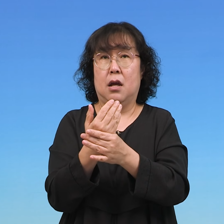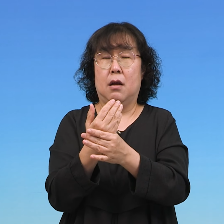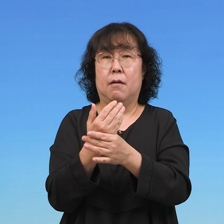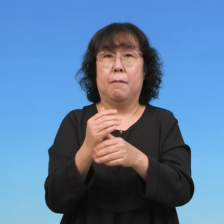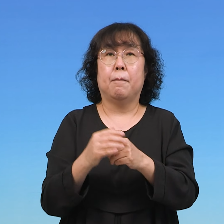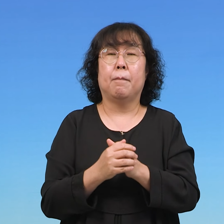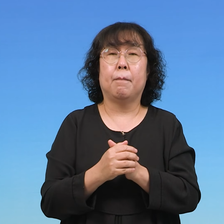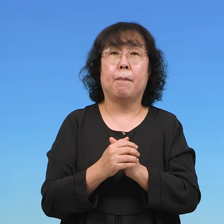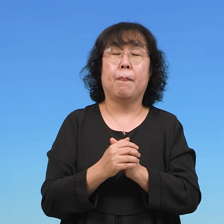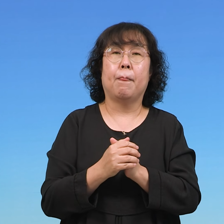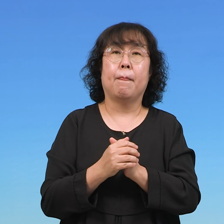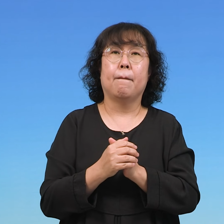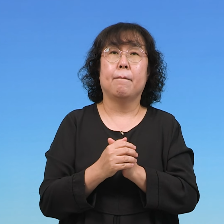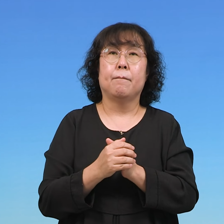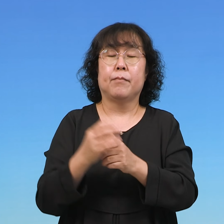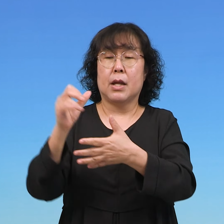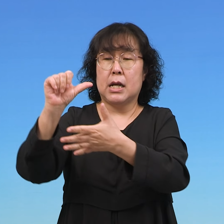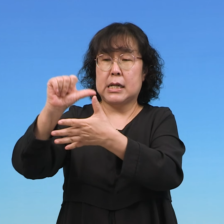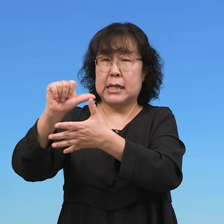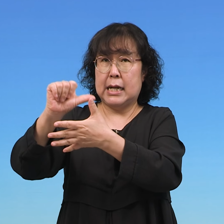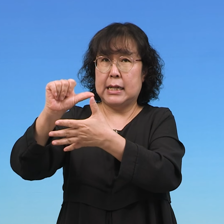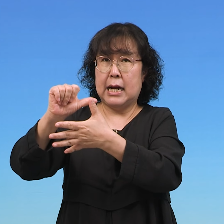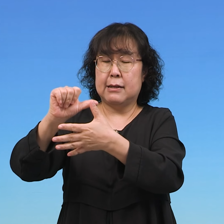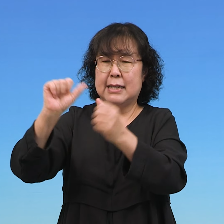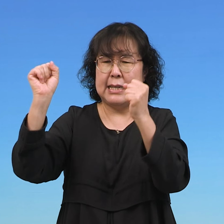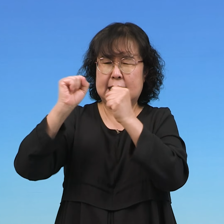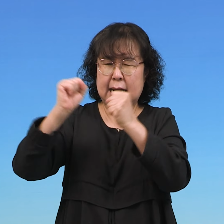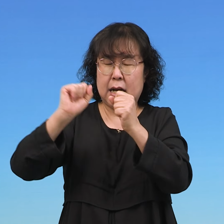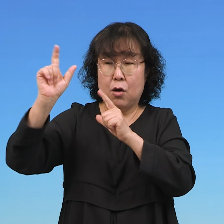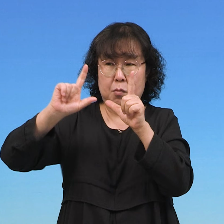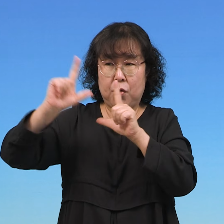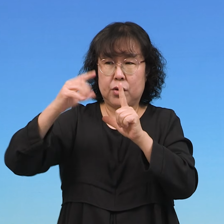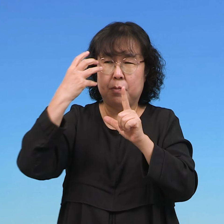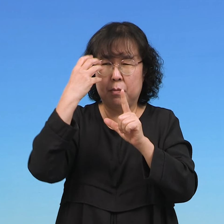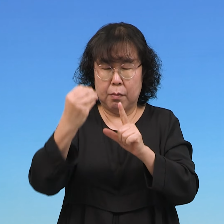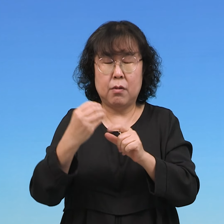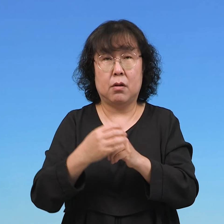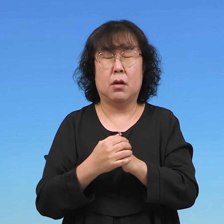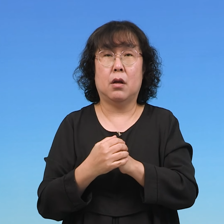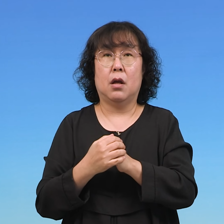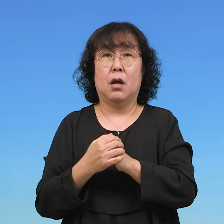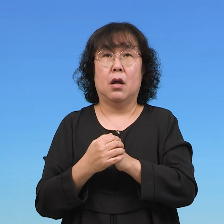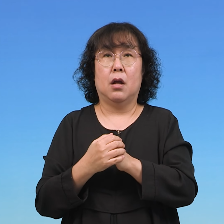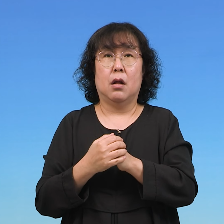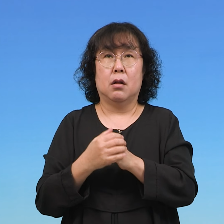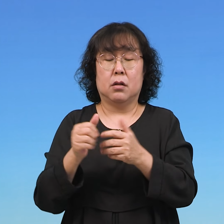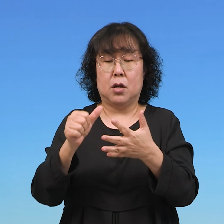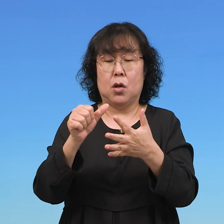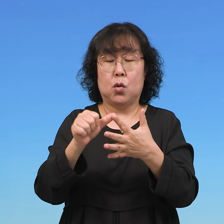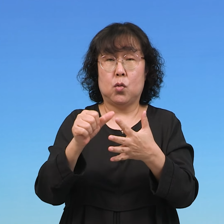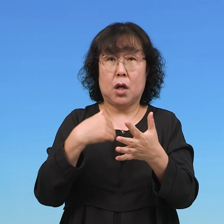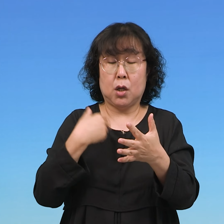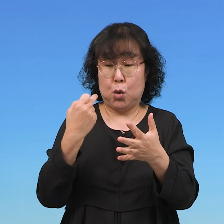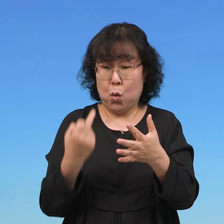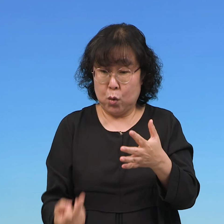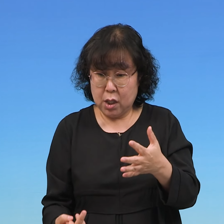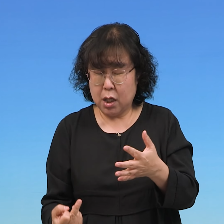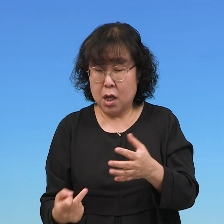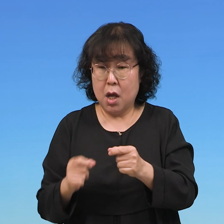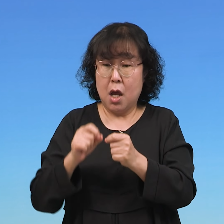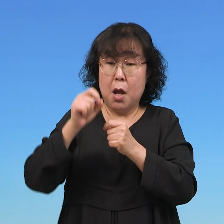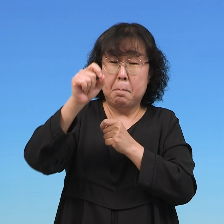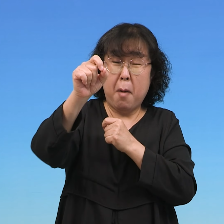그래서 여러분, 이 큰아들의 이 냉정한 모습을 한번 보십시오. 지금 동생이요, 이제 먼